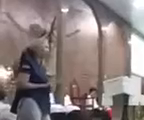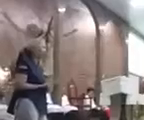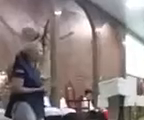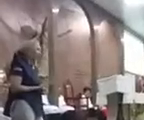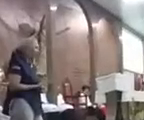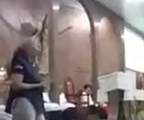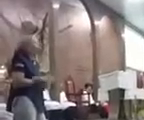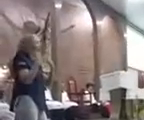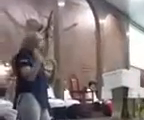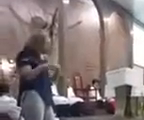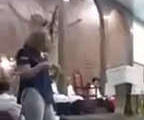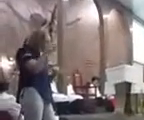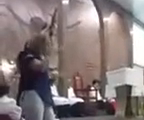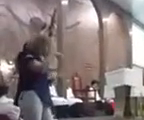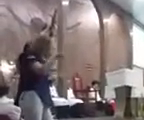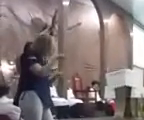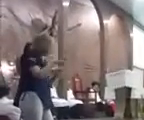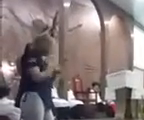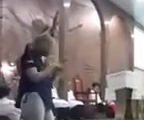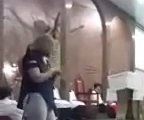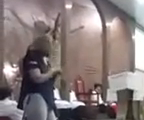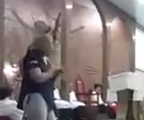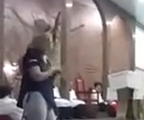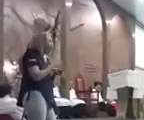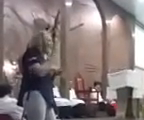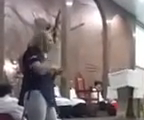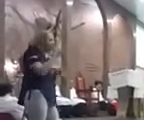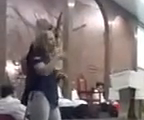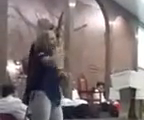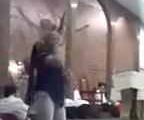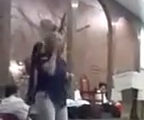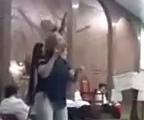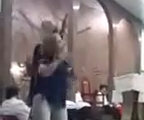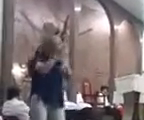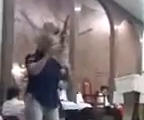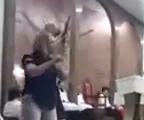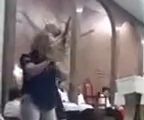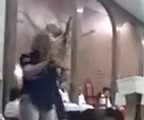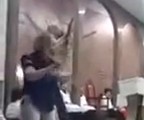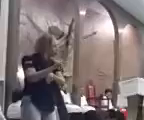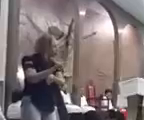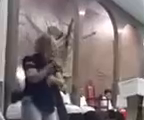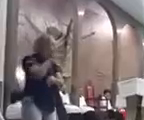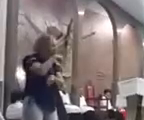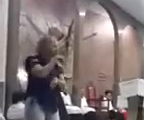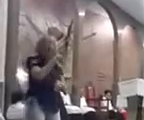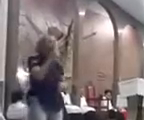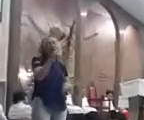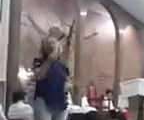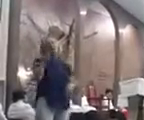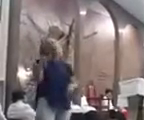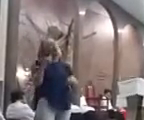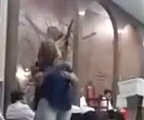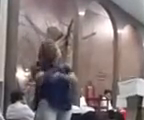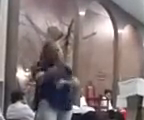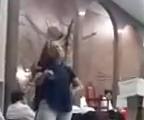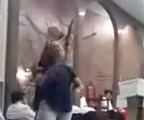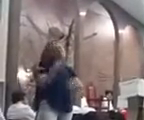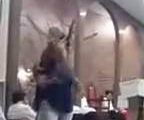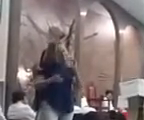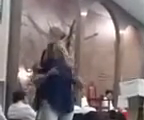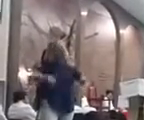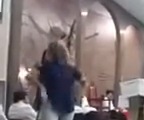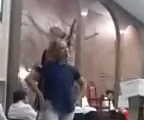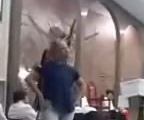preciso que você compartilhe com aquele que não estava aqui. Não mande, eu não estou mandando recado para eles, não. Você vai dizer